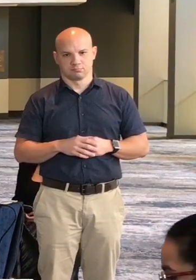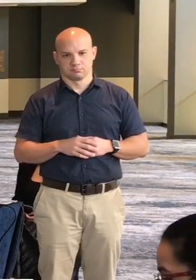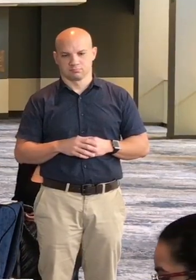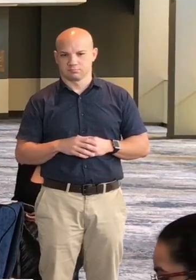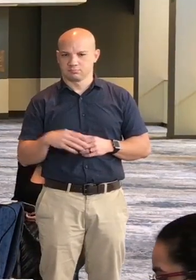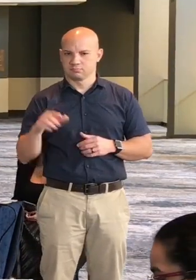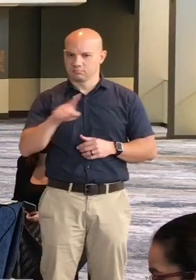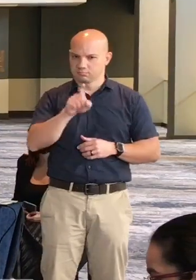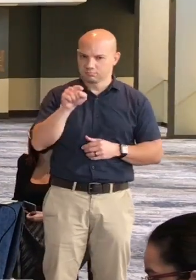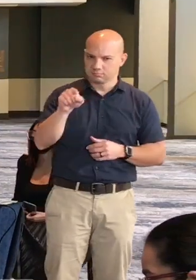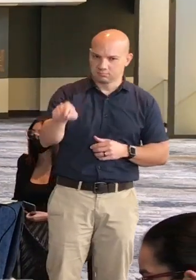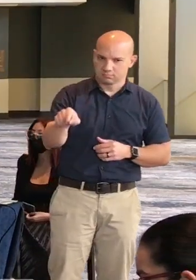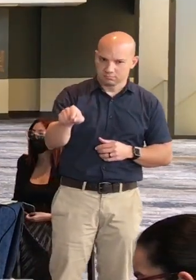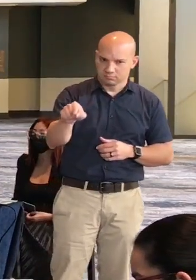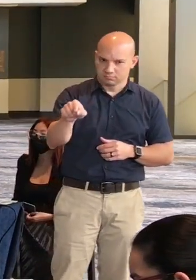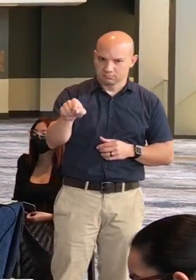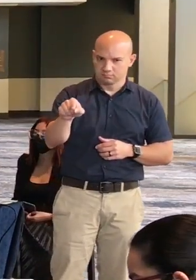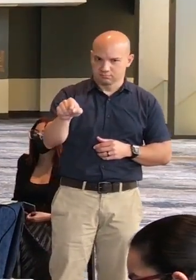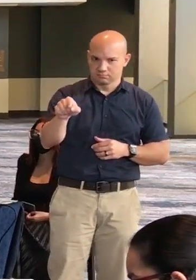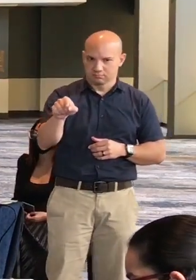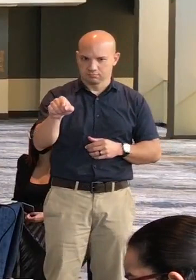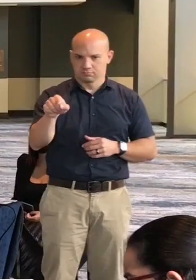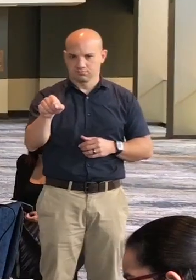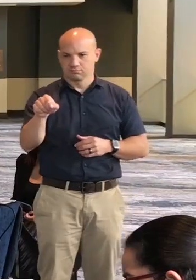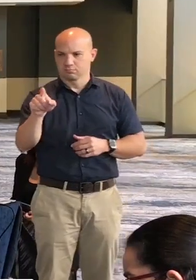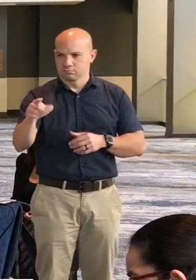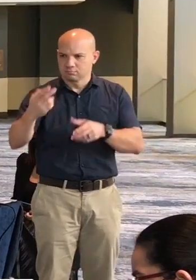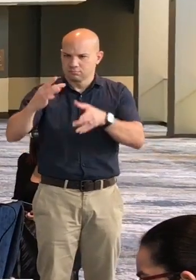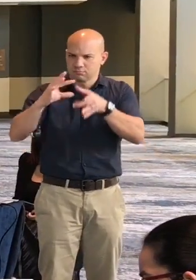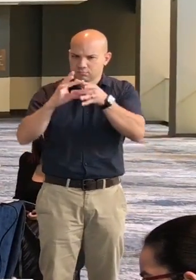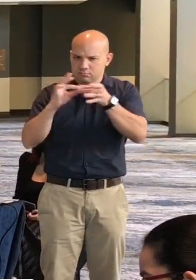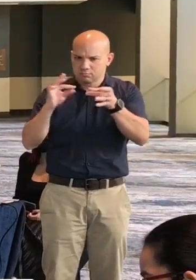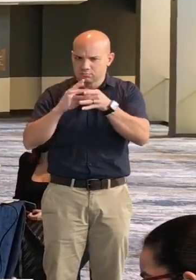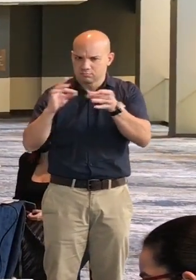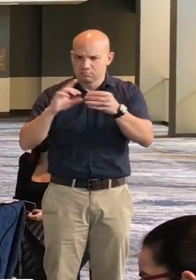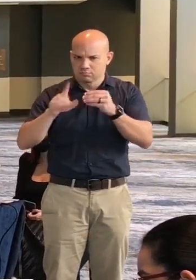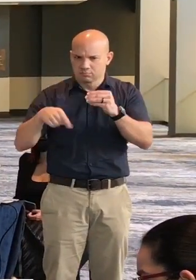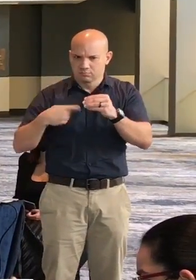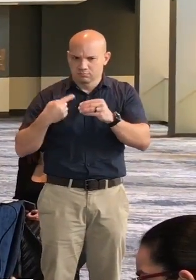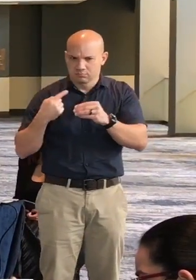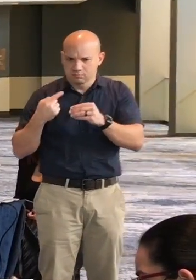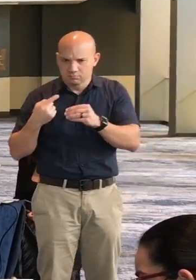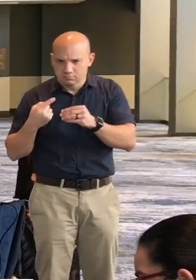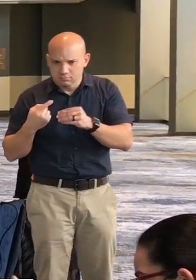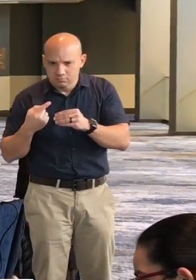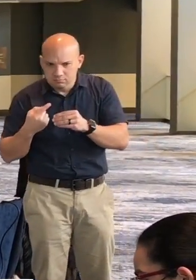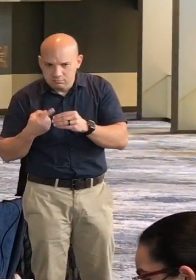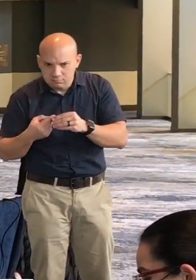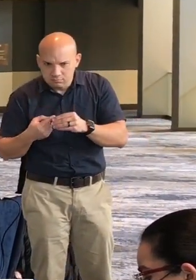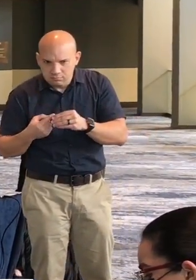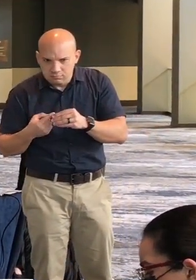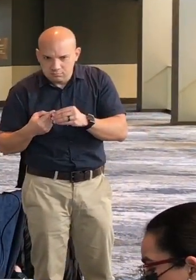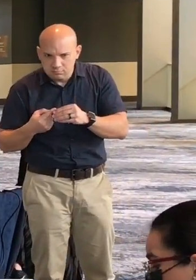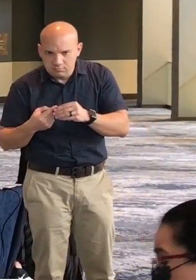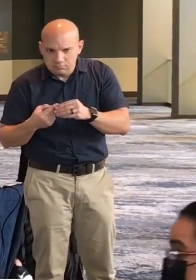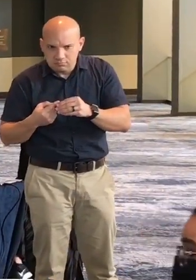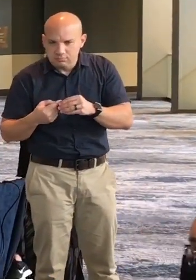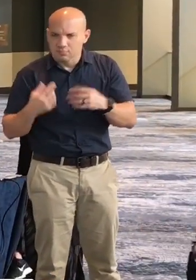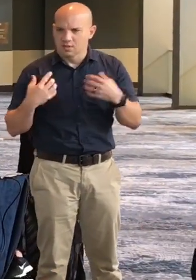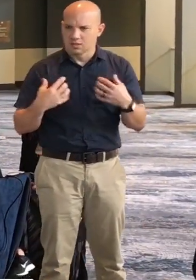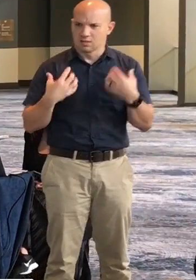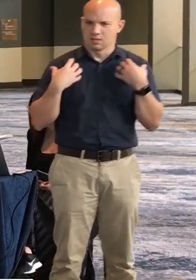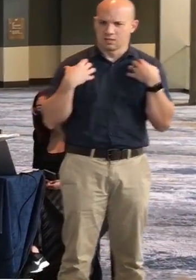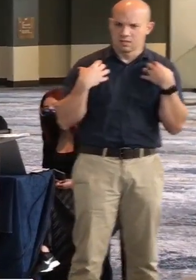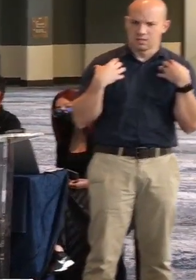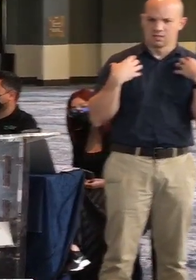Esta pregunta va dirigida al doctor Tosca cuando menciona sobre la escasez de los pacientes y la salud mental,